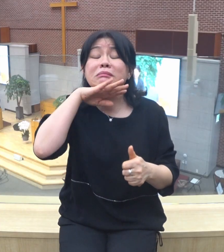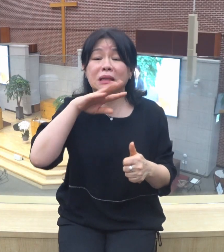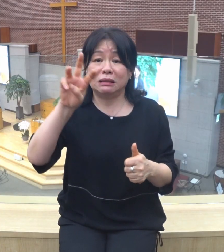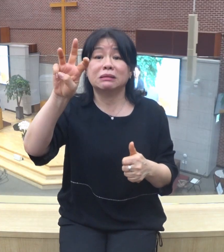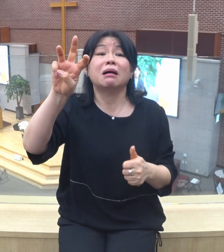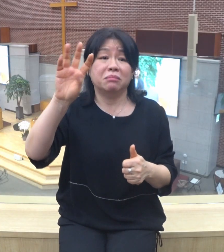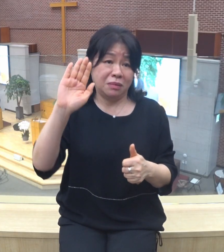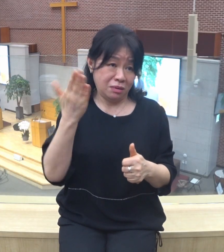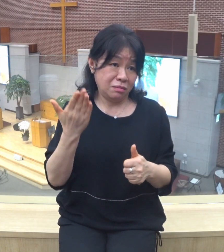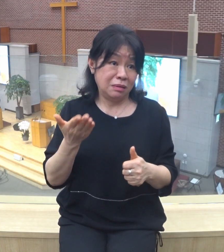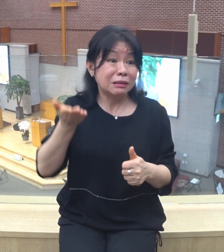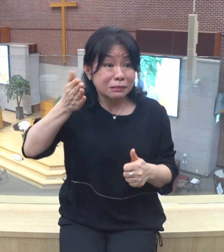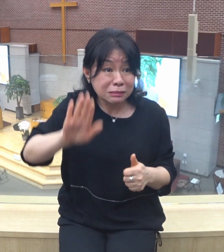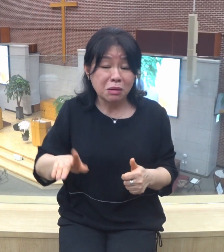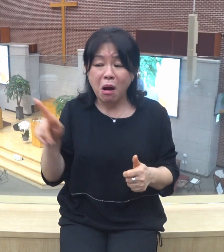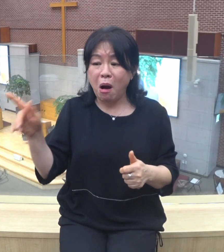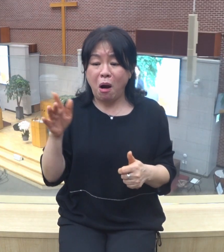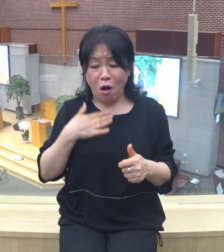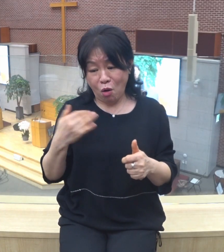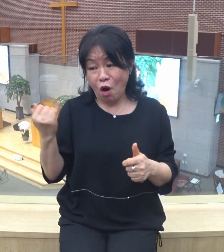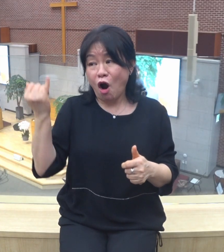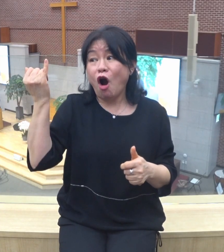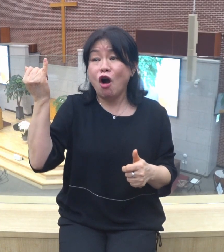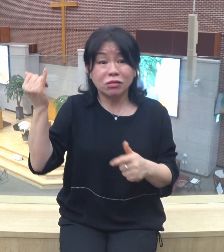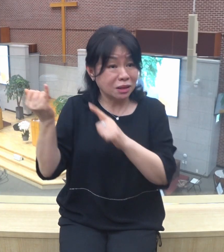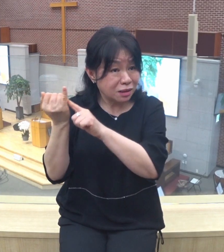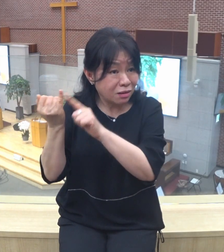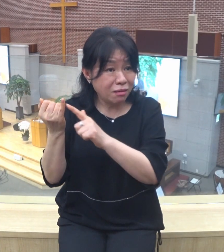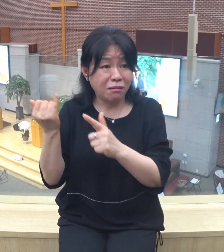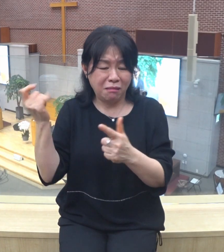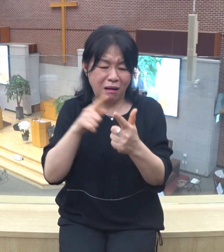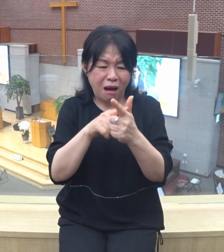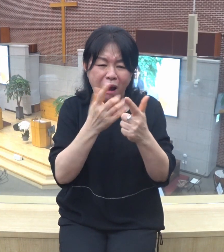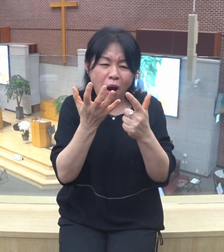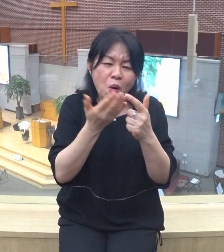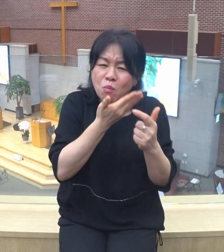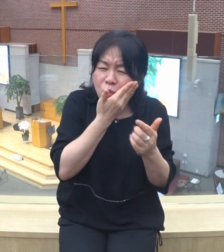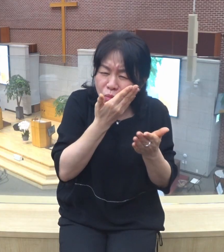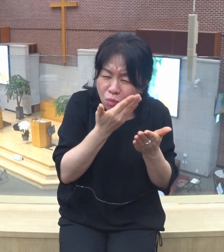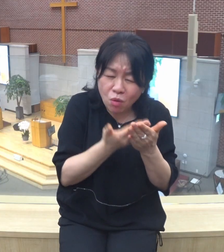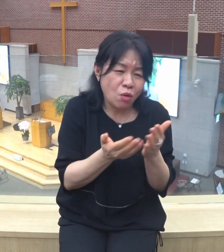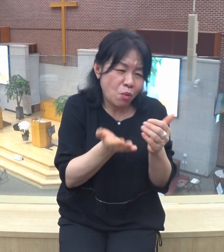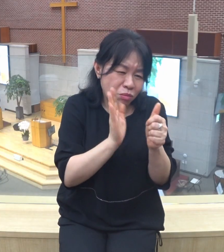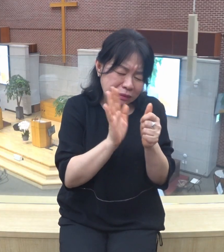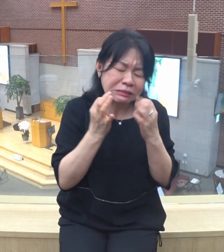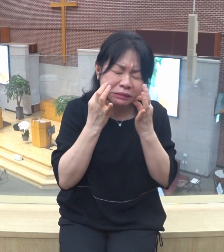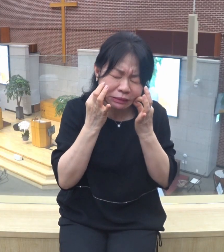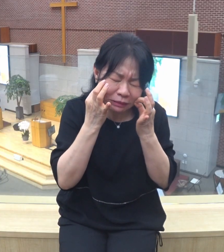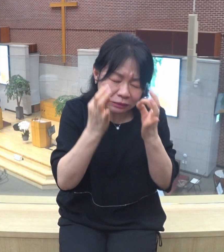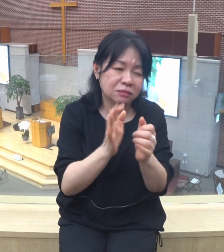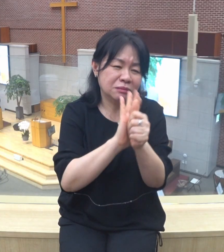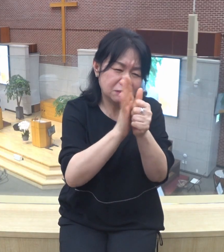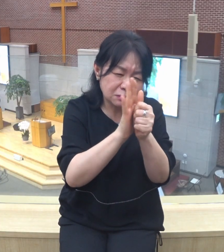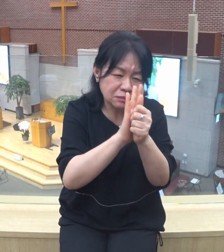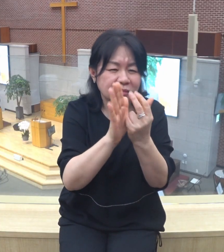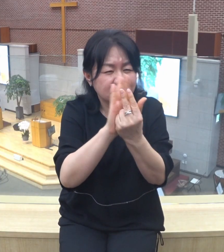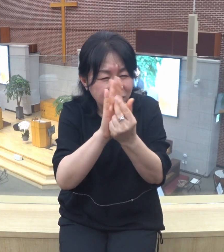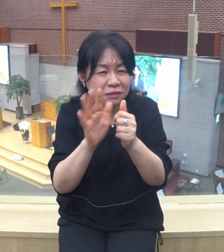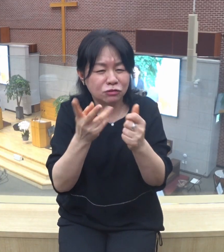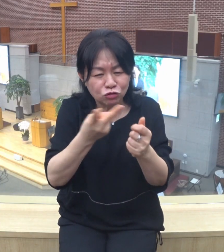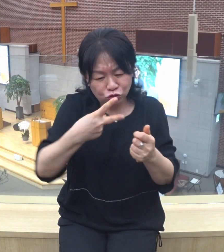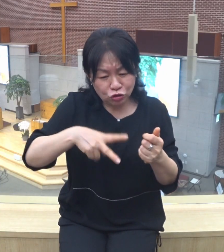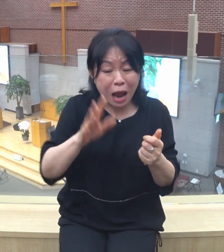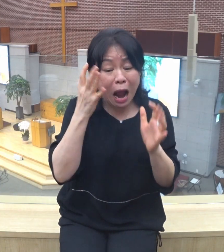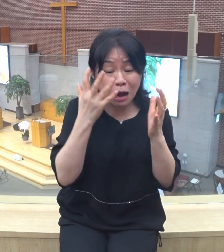그런데 이 언니는 이 아이들을 보석같이 귀하게 여기며 최선을 다해 키웠습니다.